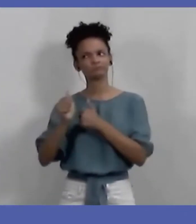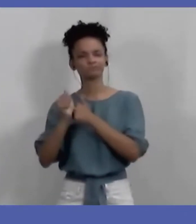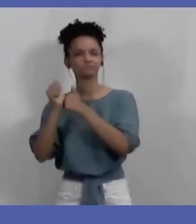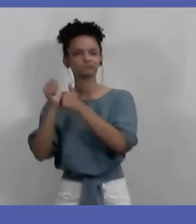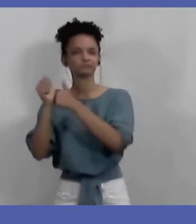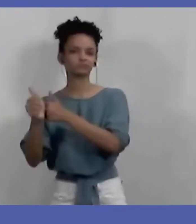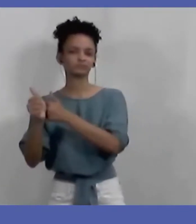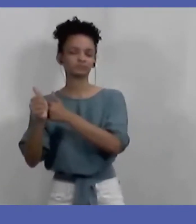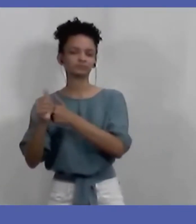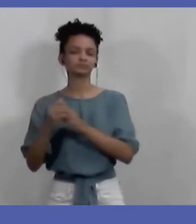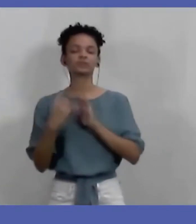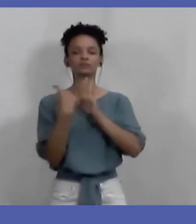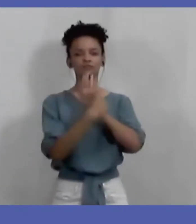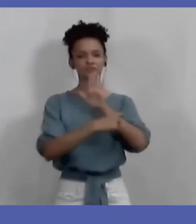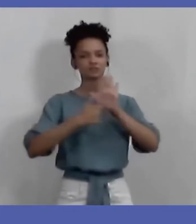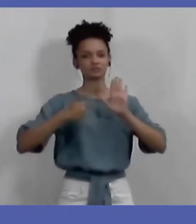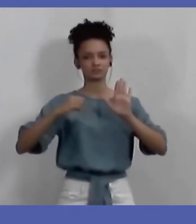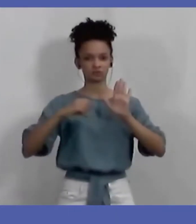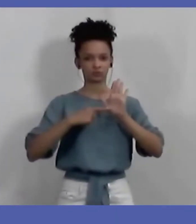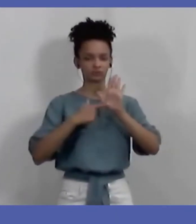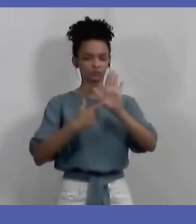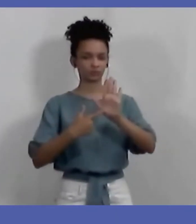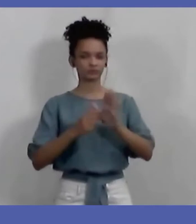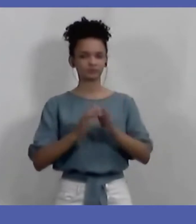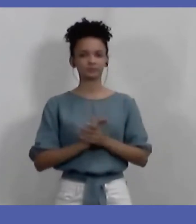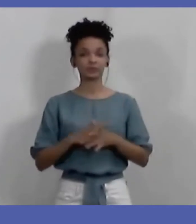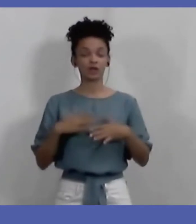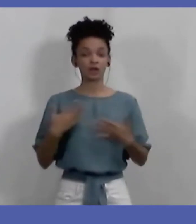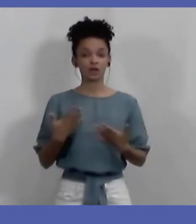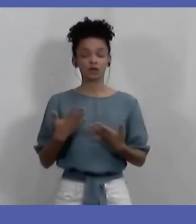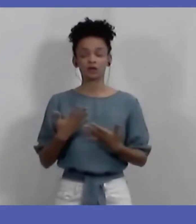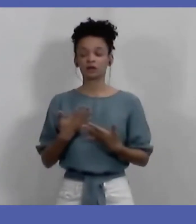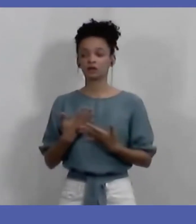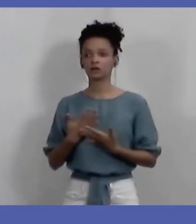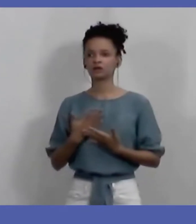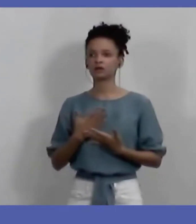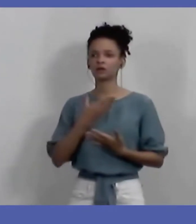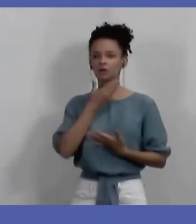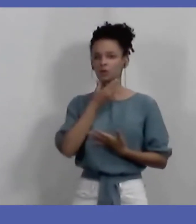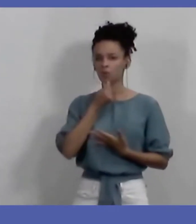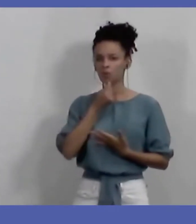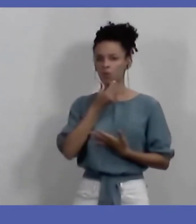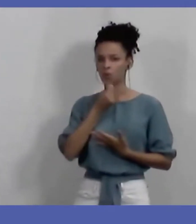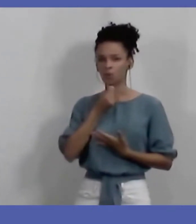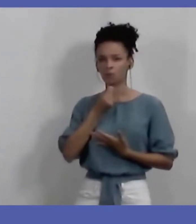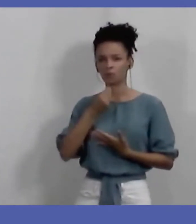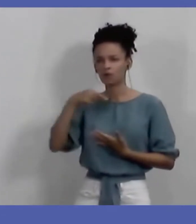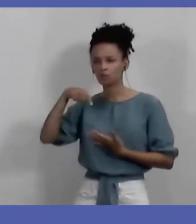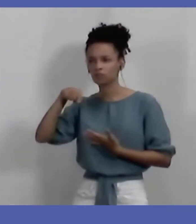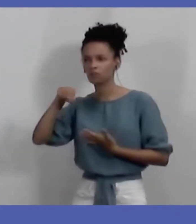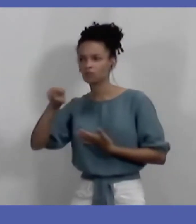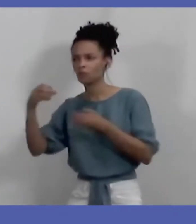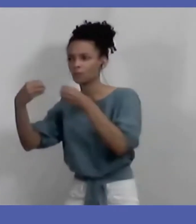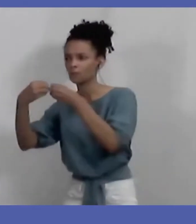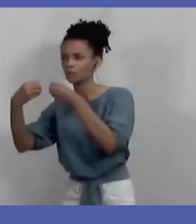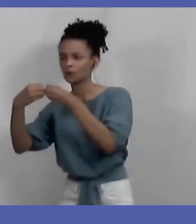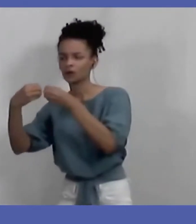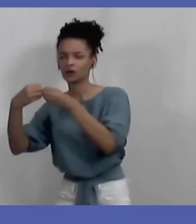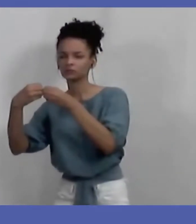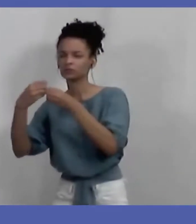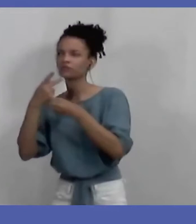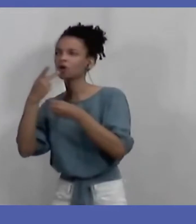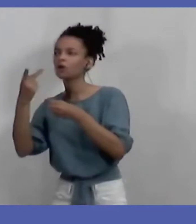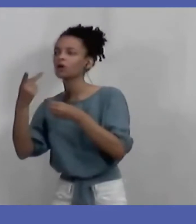versículo 19: então aproximando-se dele, um escriba disse-lhe: mestre, seguir-te-ei para onde quer que